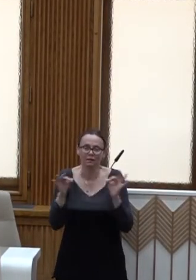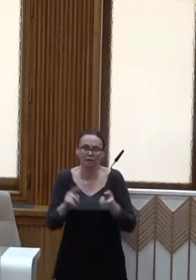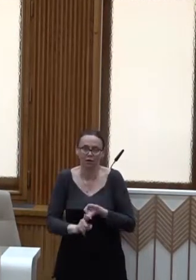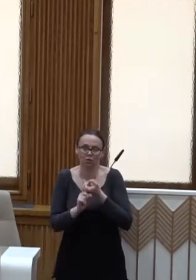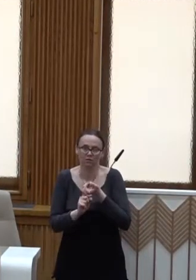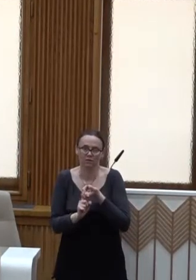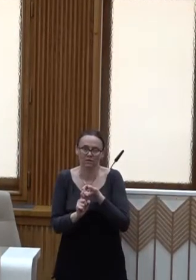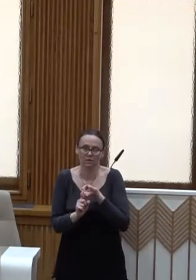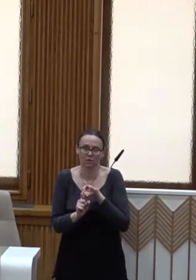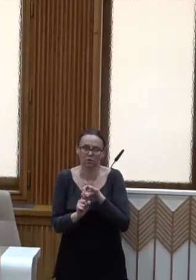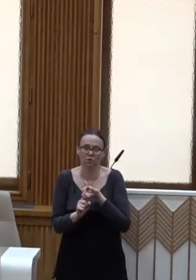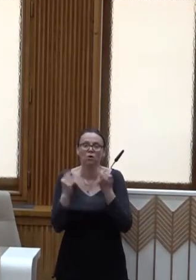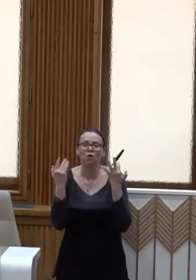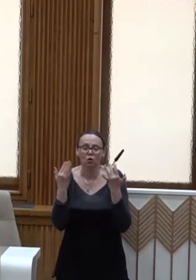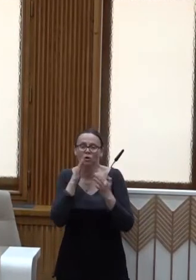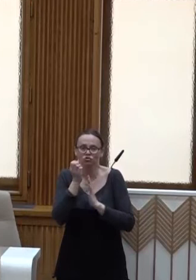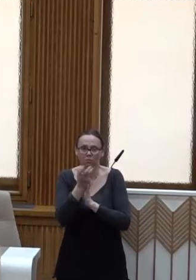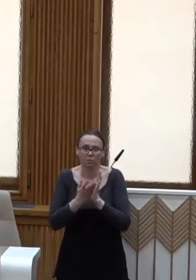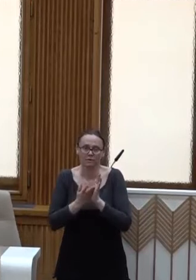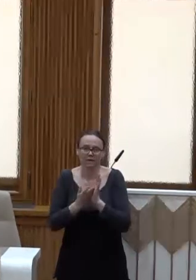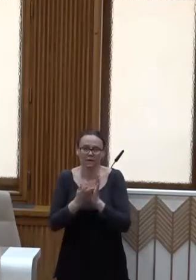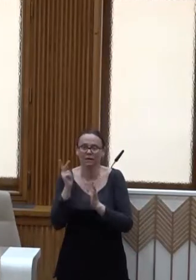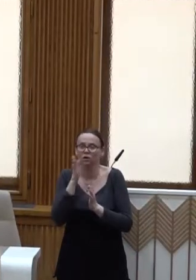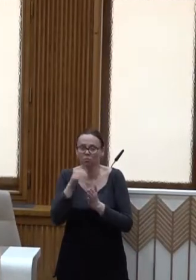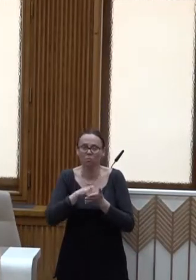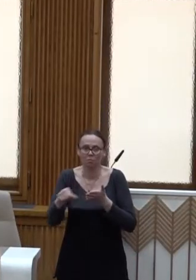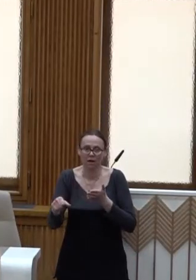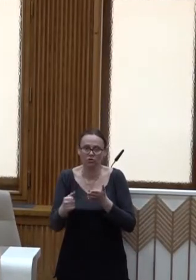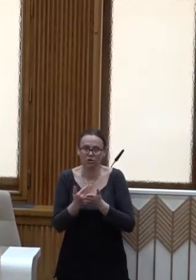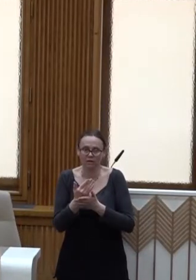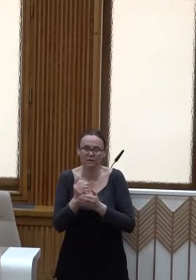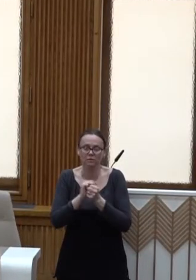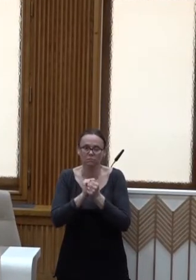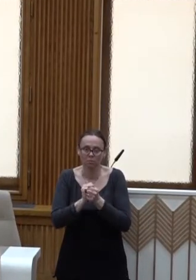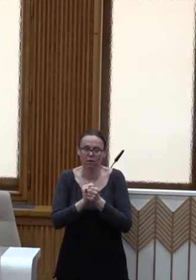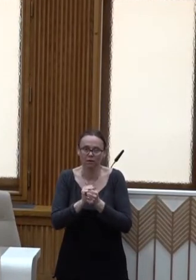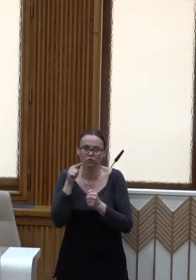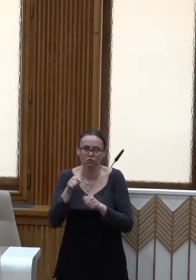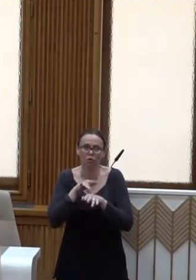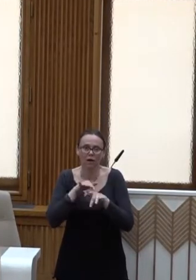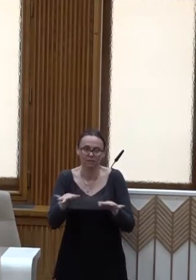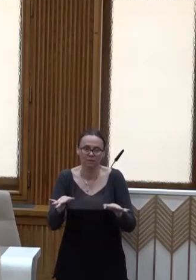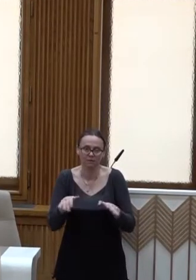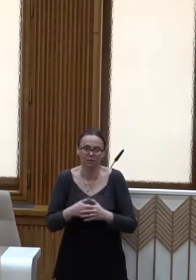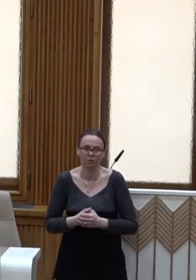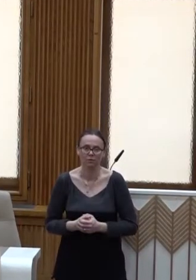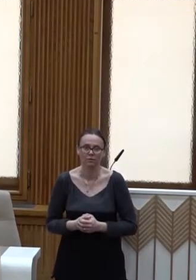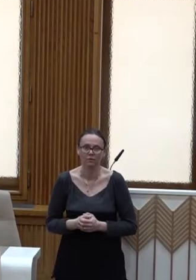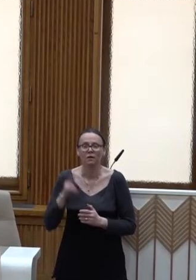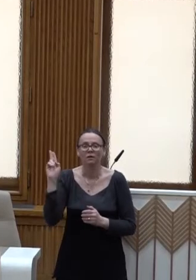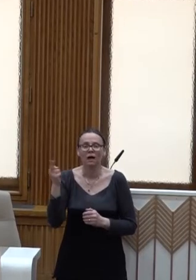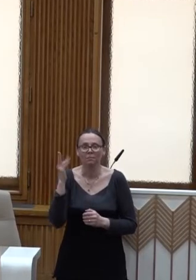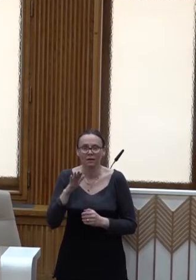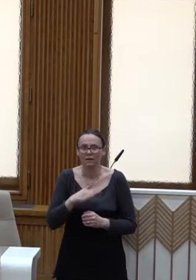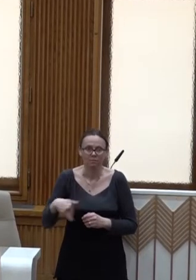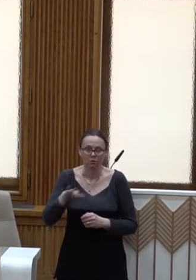odvisno, kolikšna bo cena, ki jo bomo plačali za spopad s to epidemijo. Apeliram na